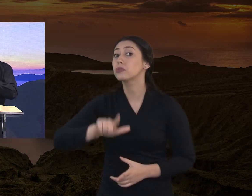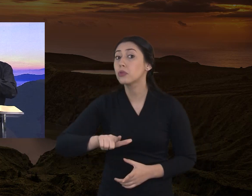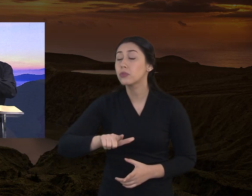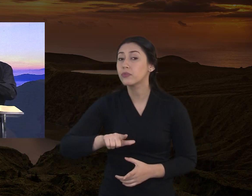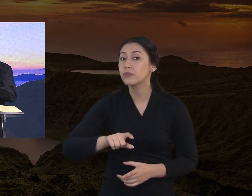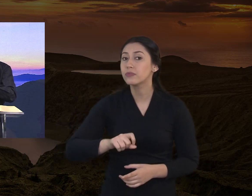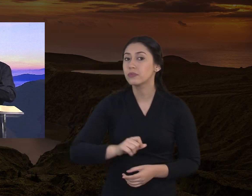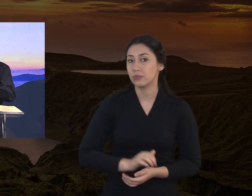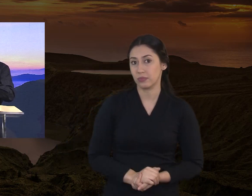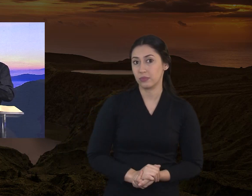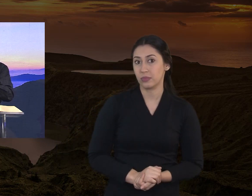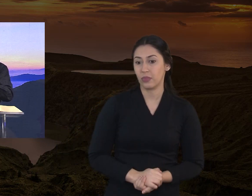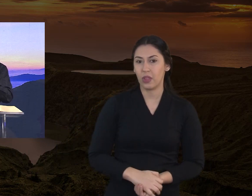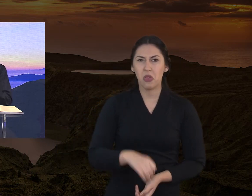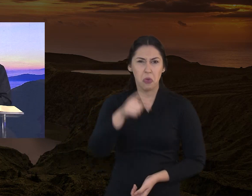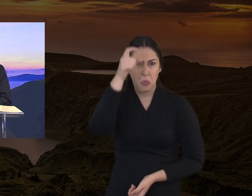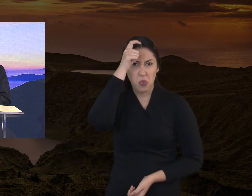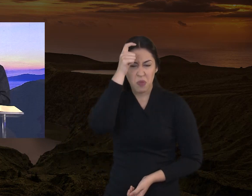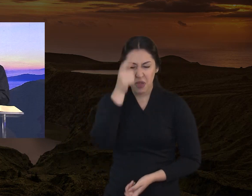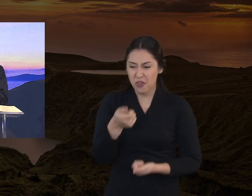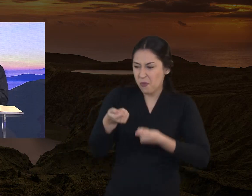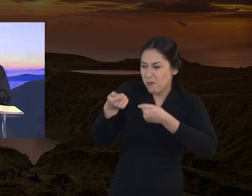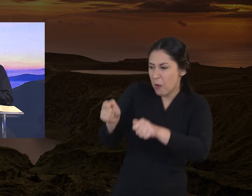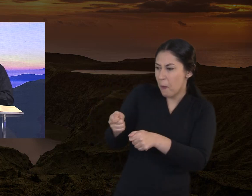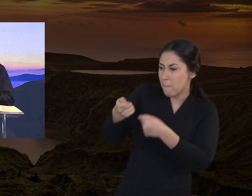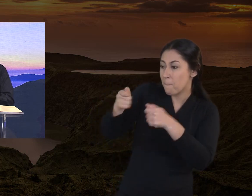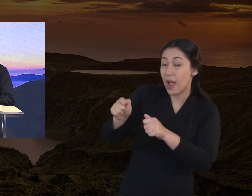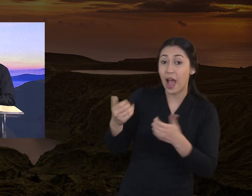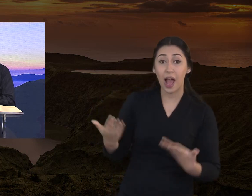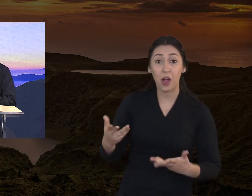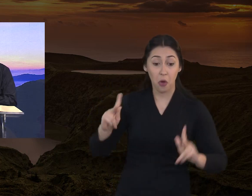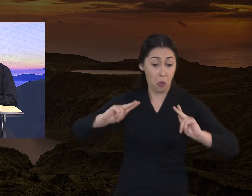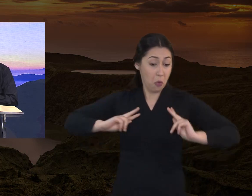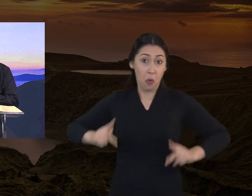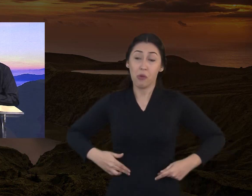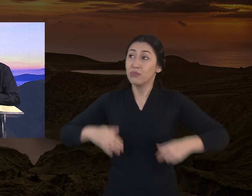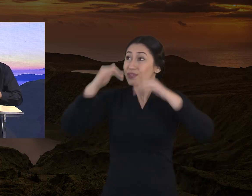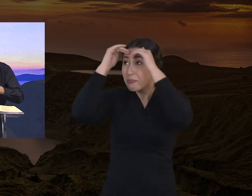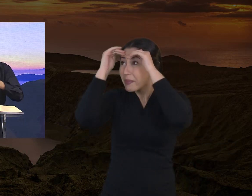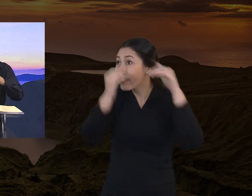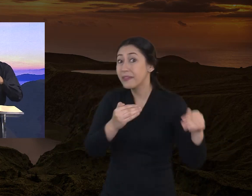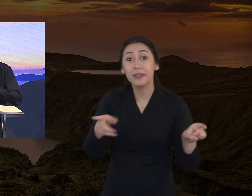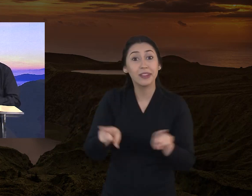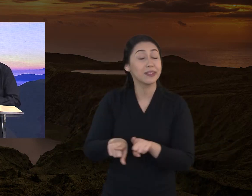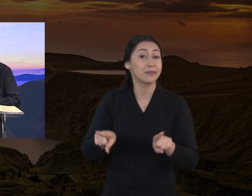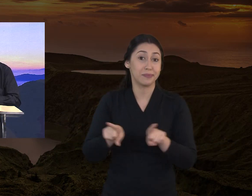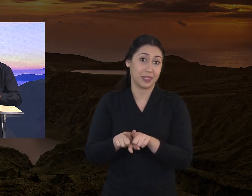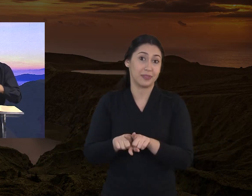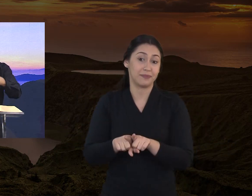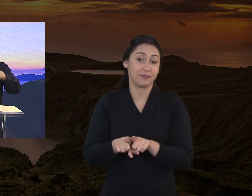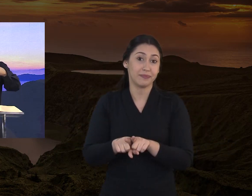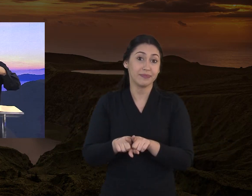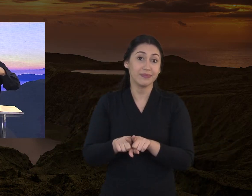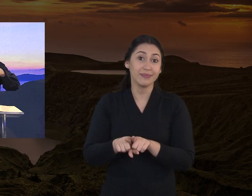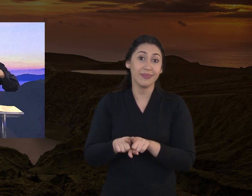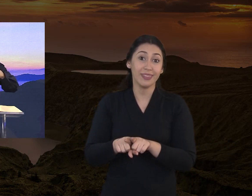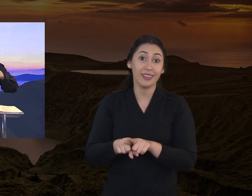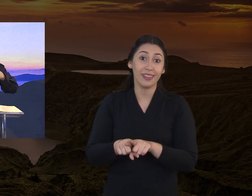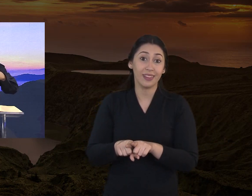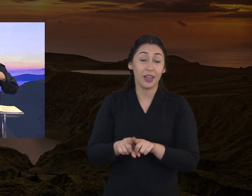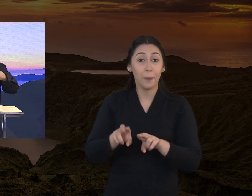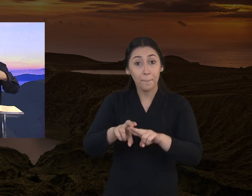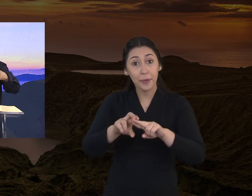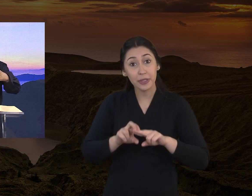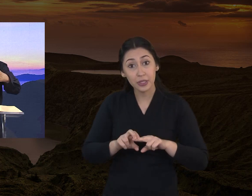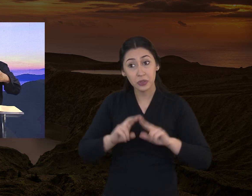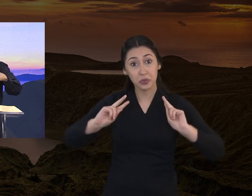conseguiu fazer o homem transgredir contra a palavra de Deus, e com isso também